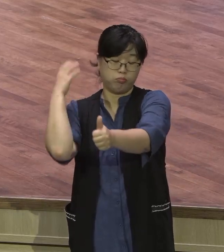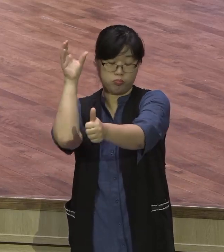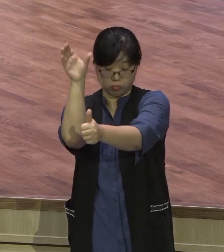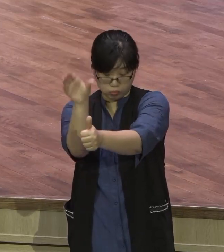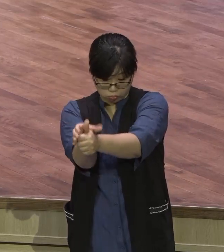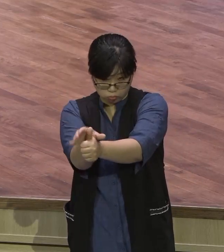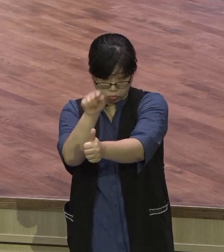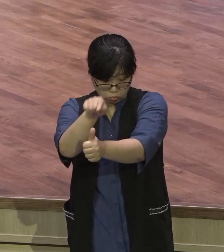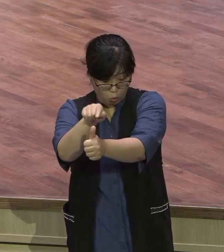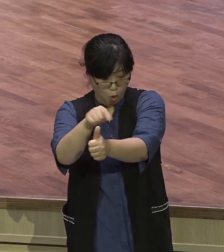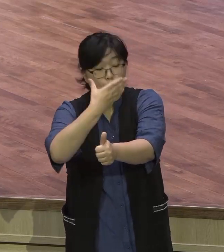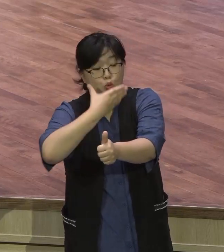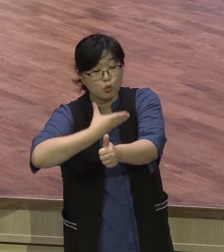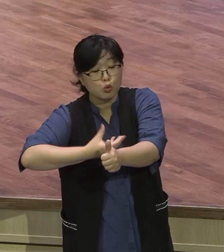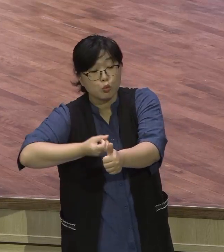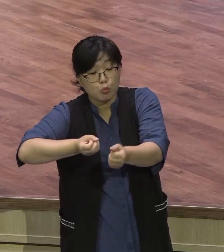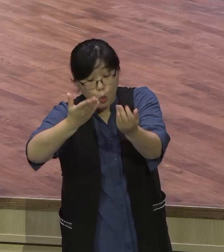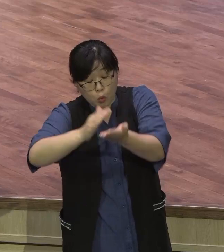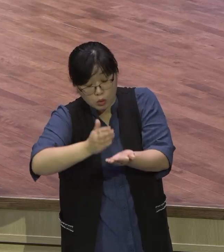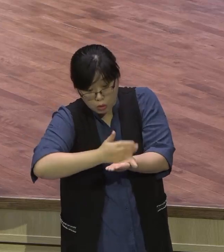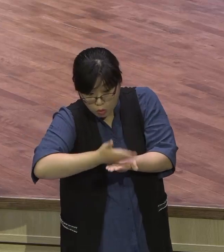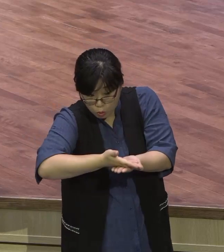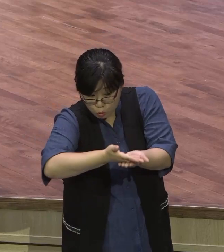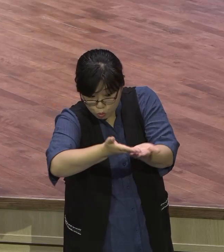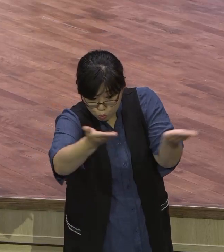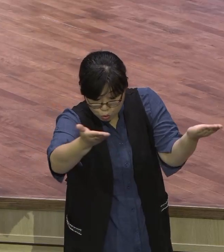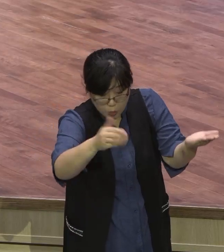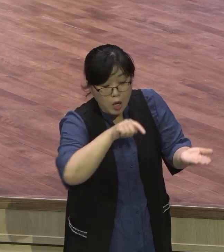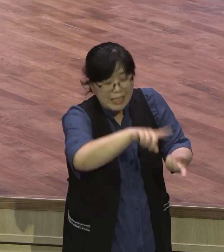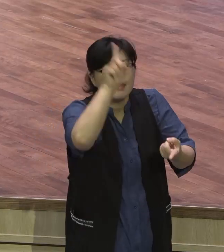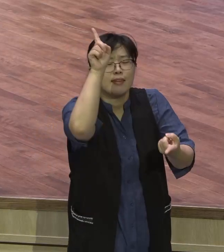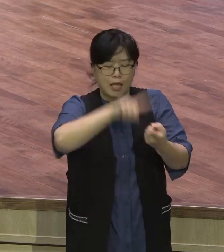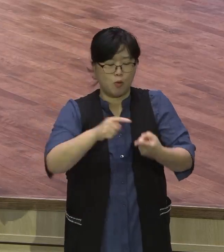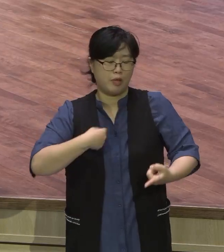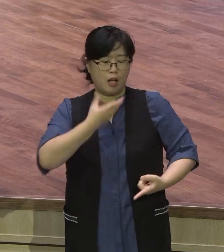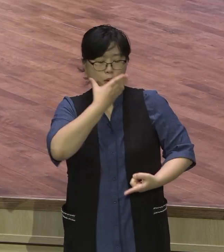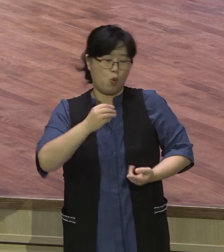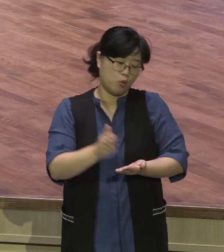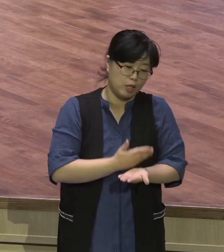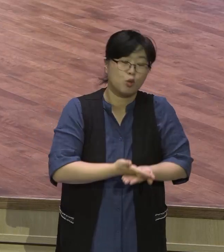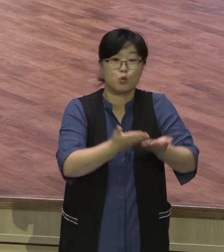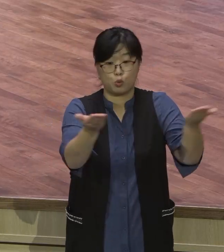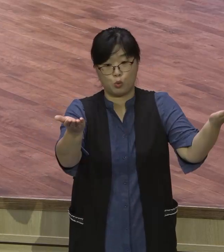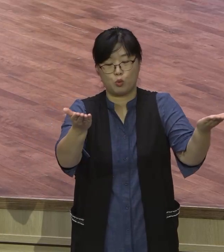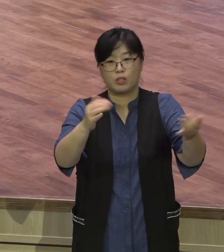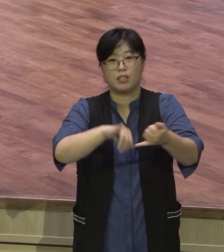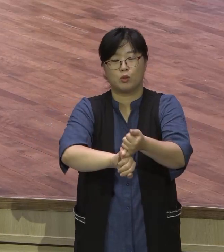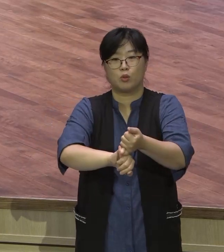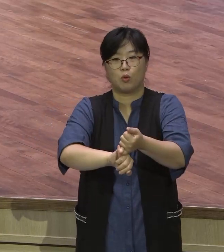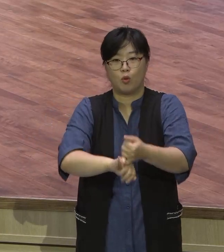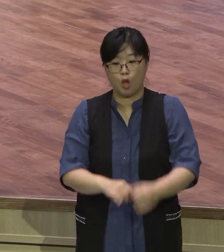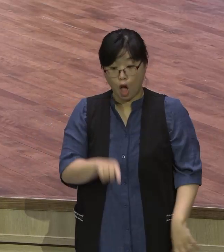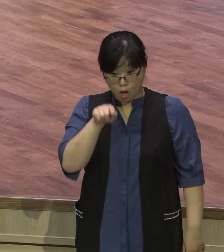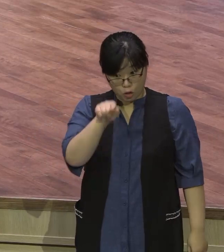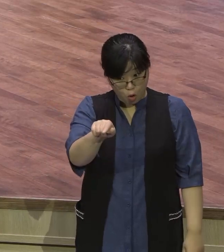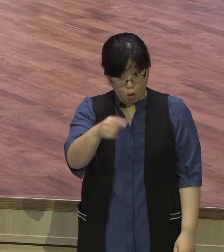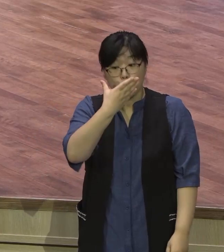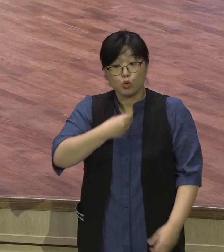했기 때문에 하나님이 그들에게 복을 주시겠다. 그 약속이에요. 너희들이 축복하면 내가